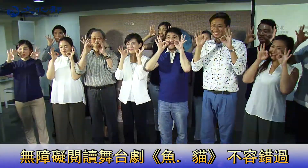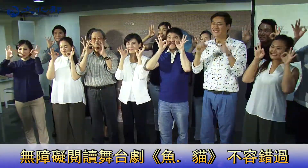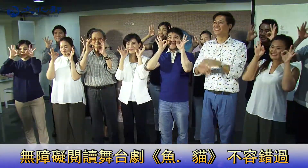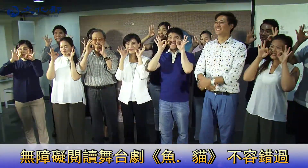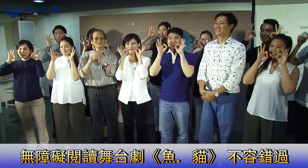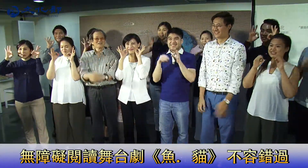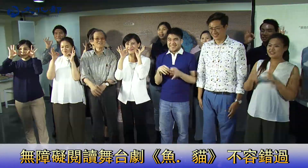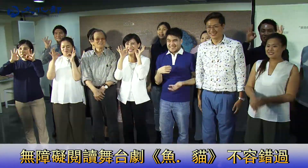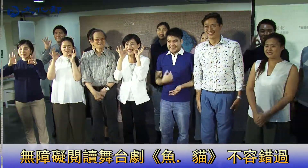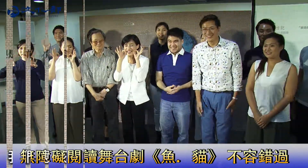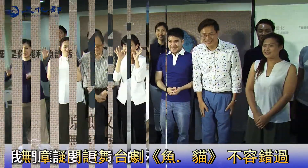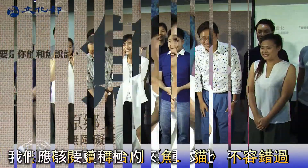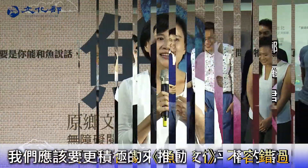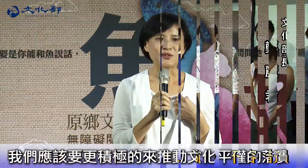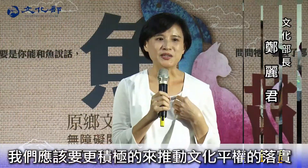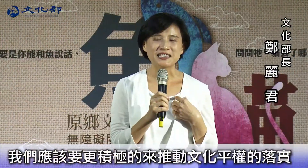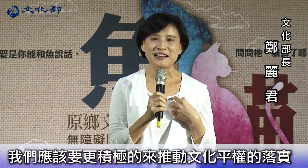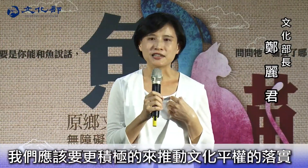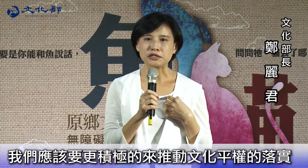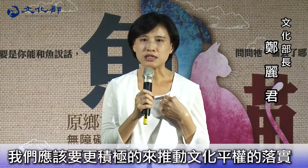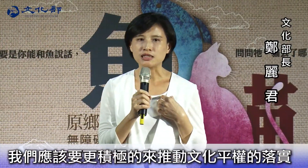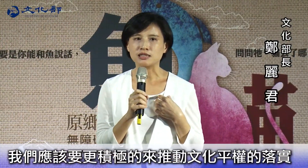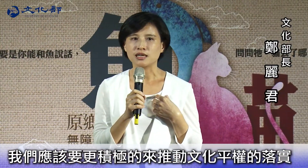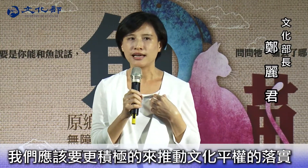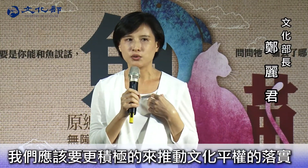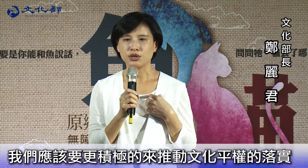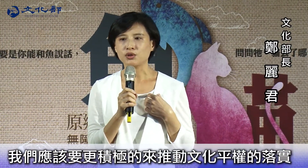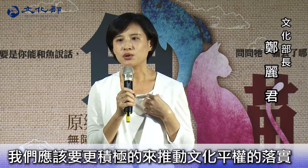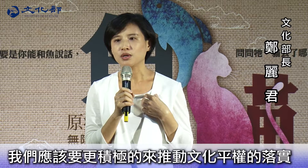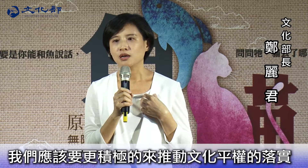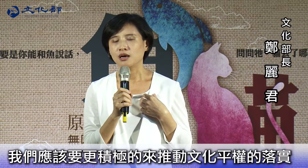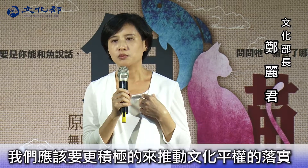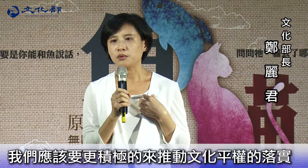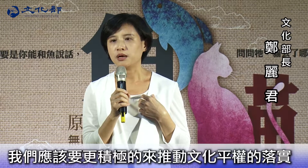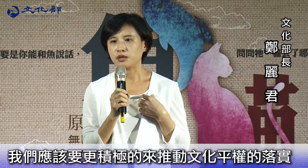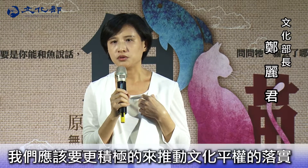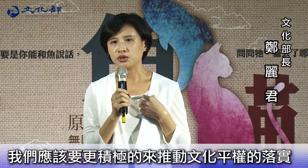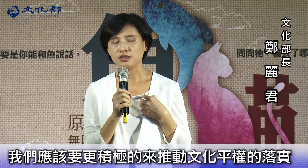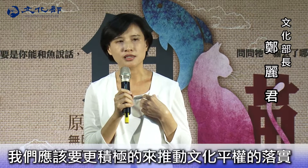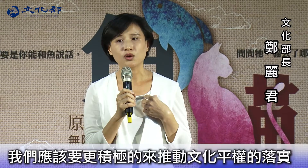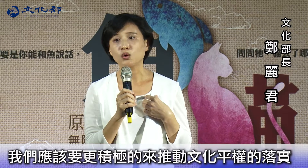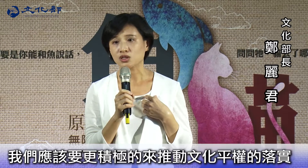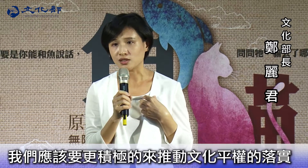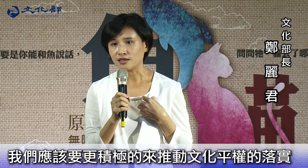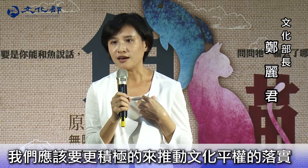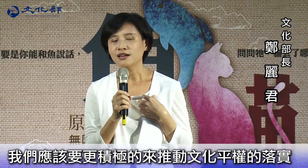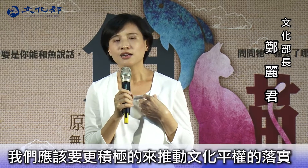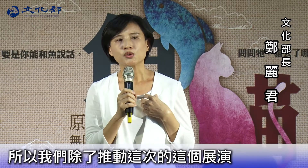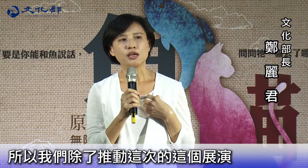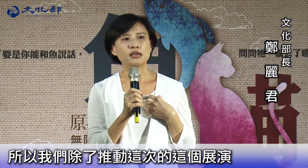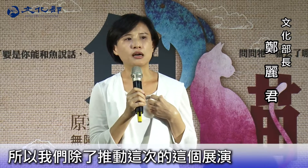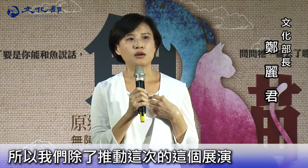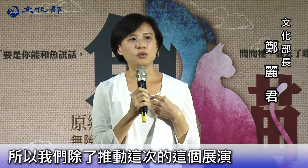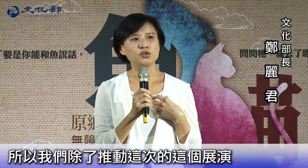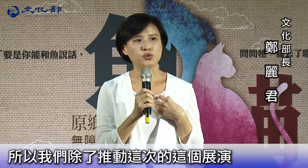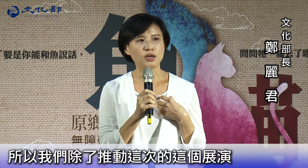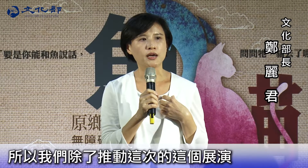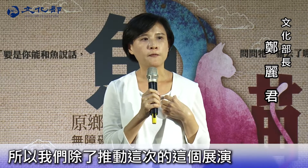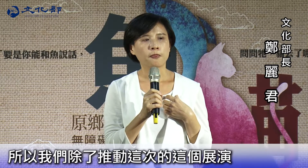来欣赏。 我们应该要更积极的来推动文化平权的这个落实哈。所以我们除了